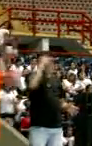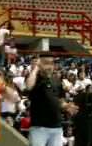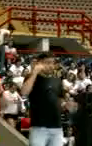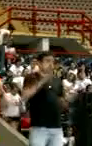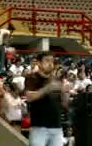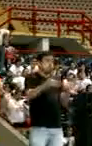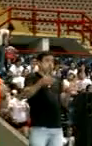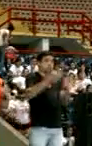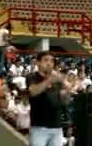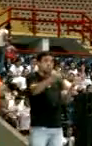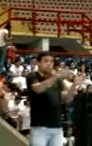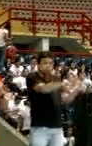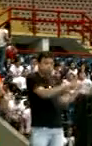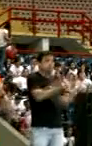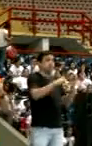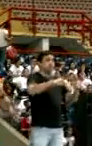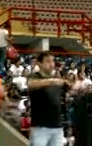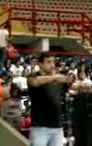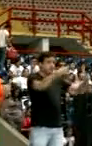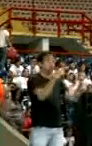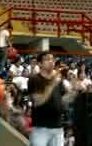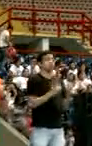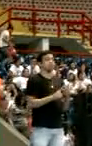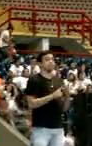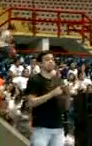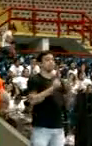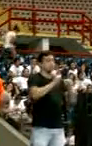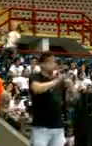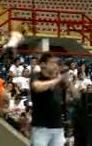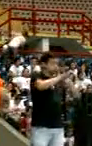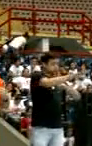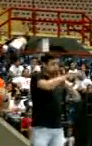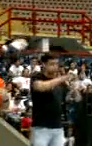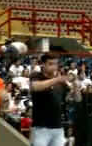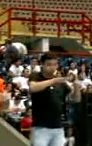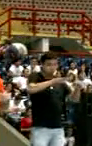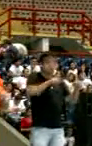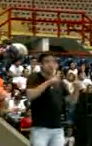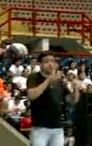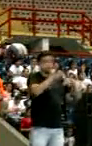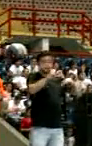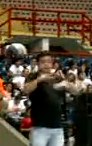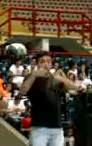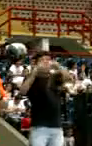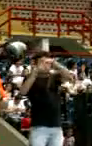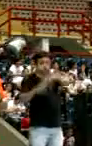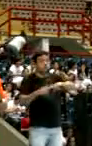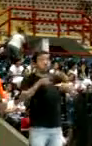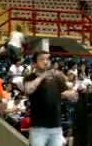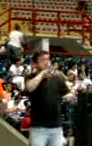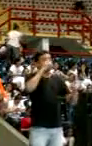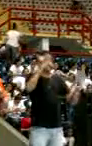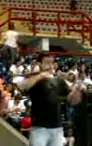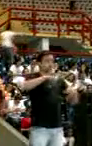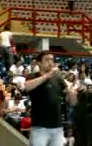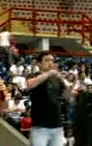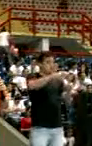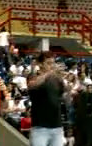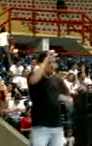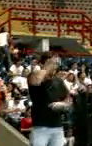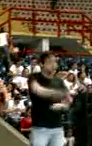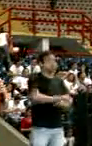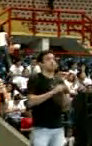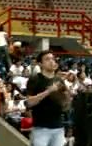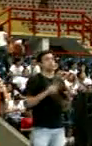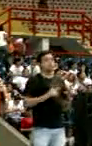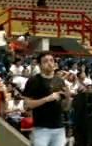Truano. Fome, guerra, peste. O fracasso das coisas, mas nada que está tão ruim não